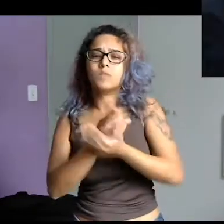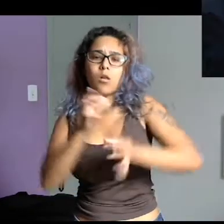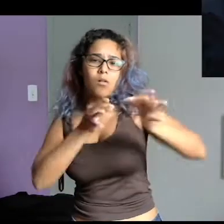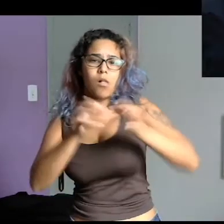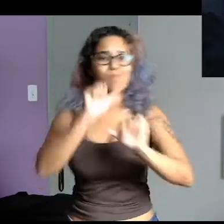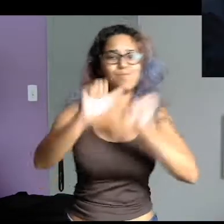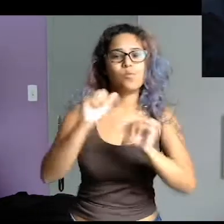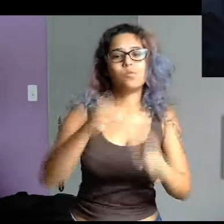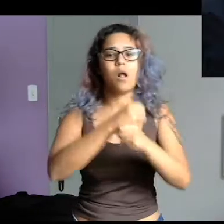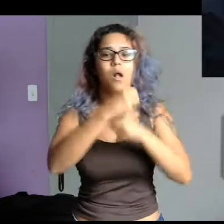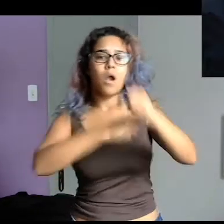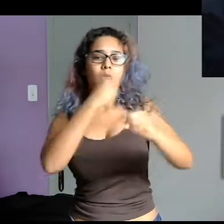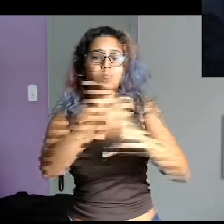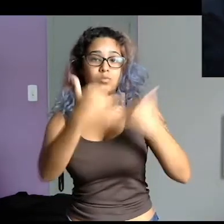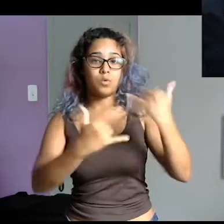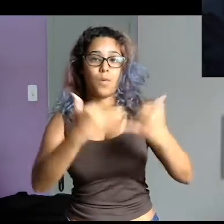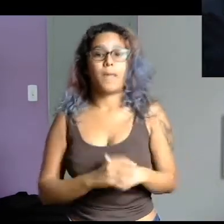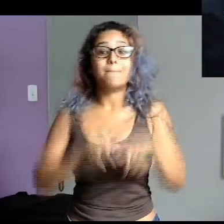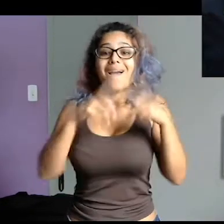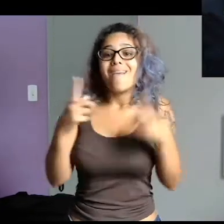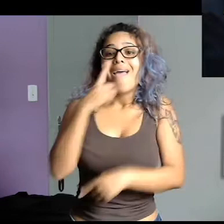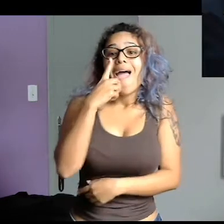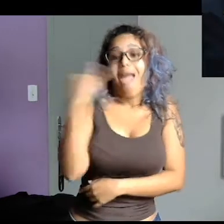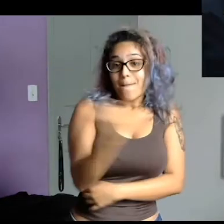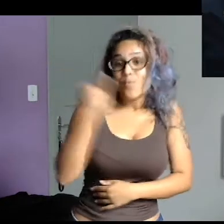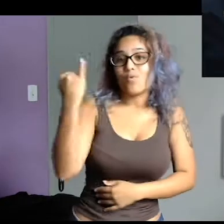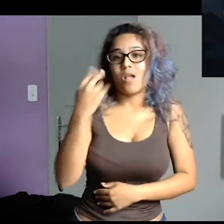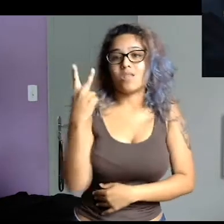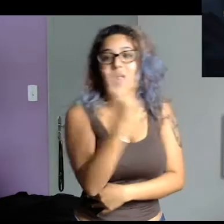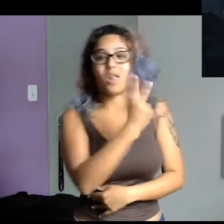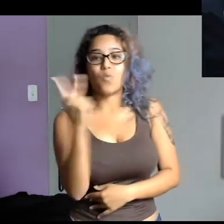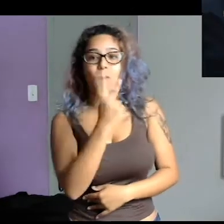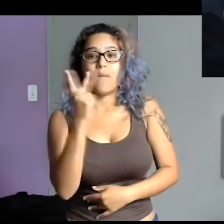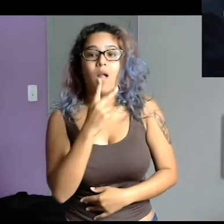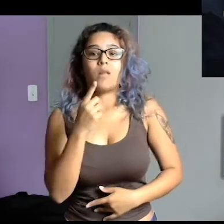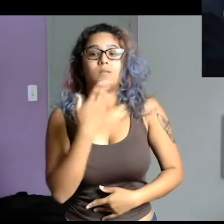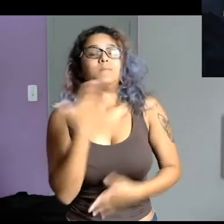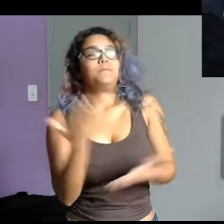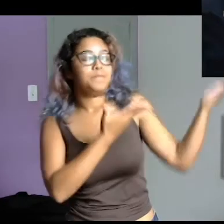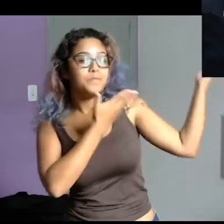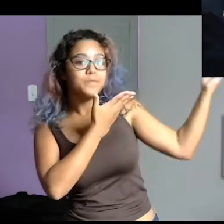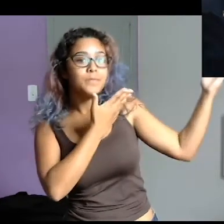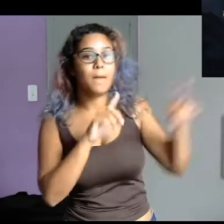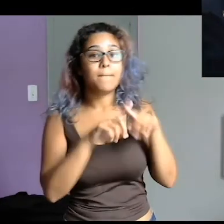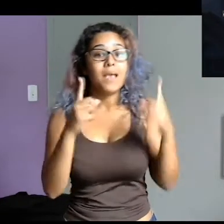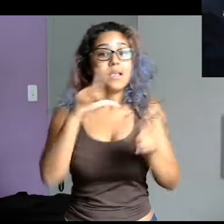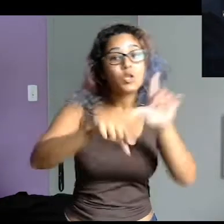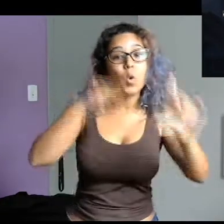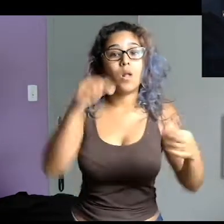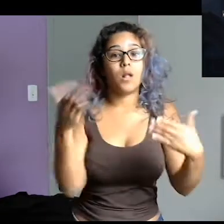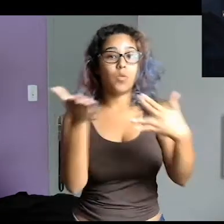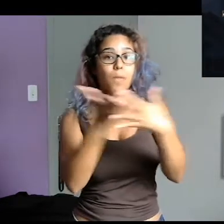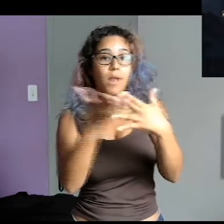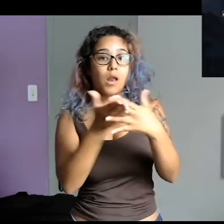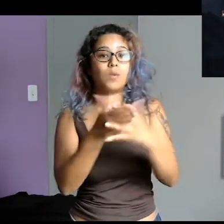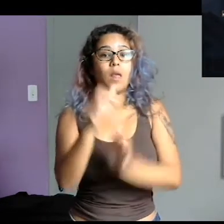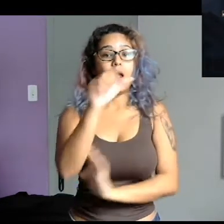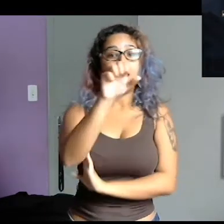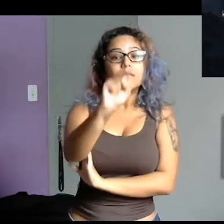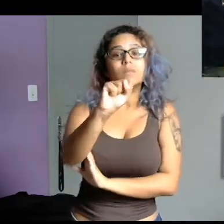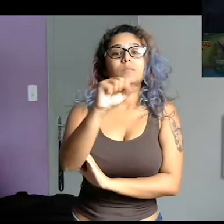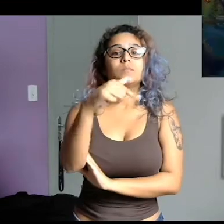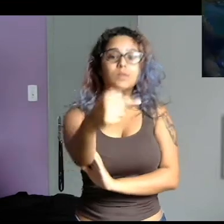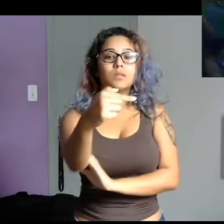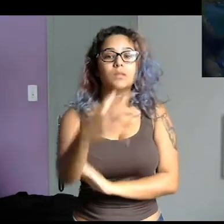vezes por ano, mas especialmente em duas épocas, que é na pré-temporada e no meio da temporada, a gente prefere dar uma nova cara. A gente quer que